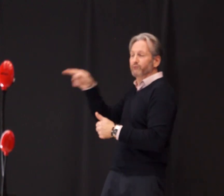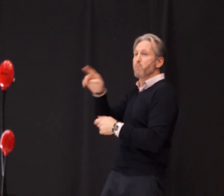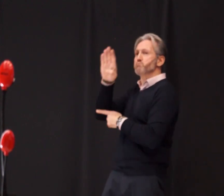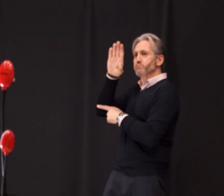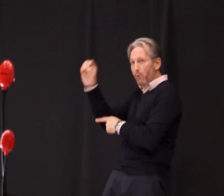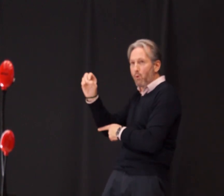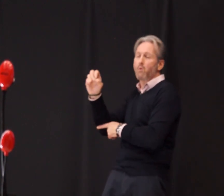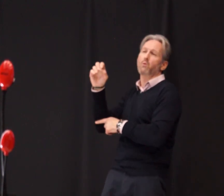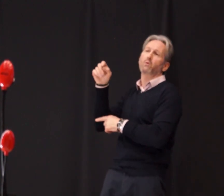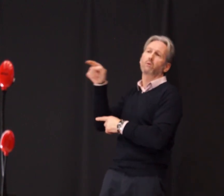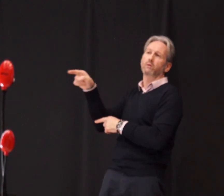faire dans le collège.